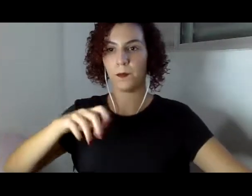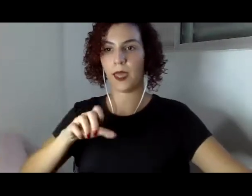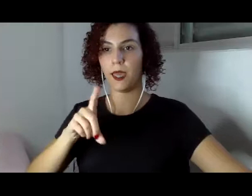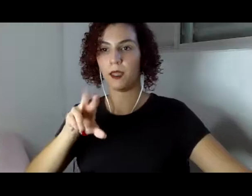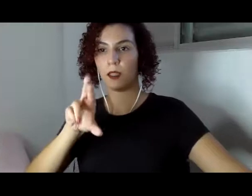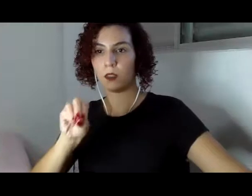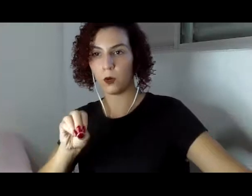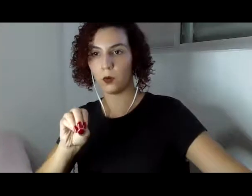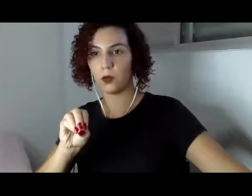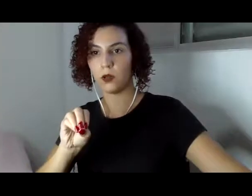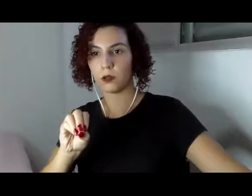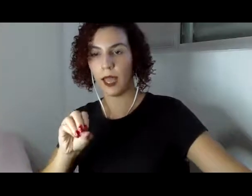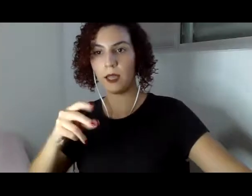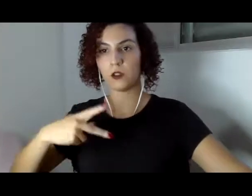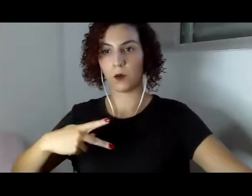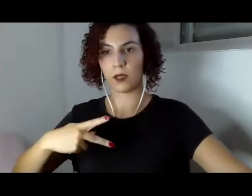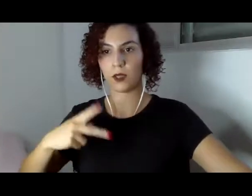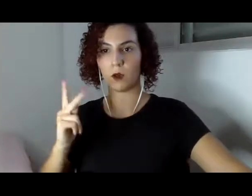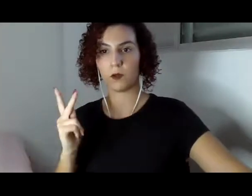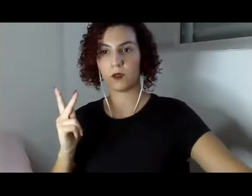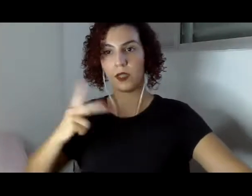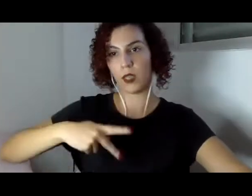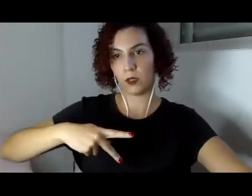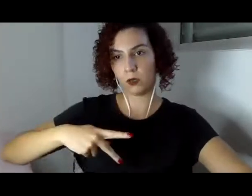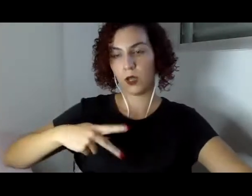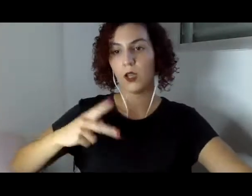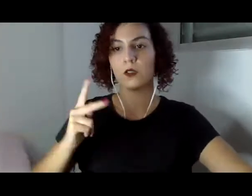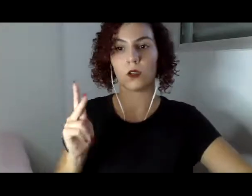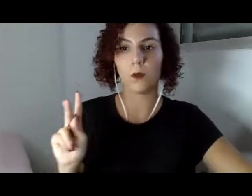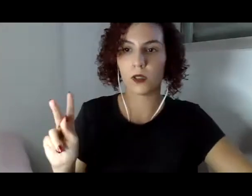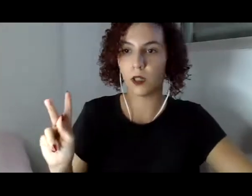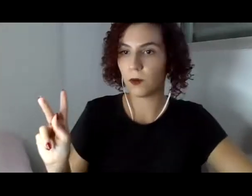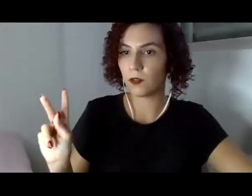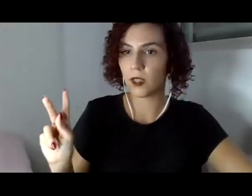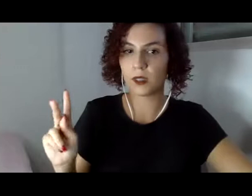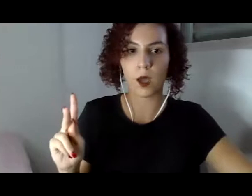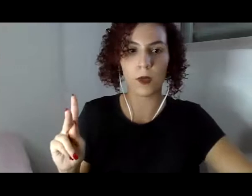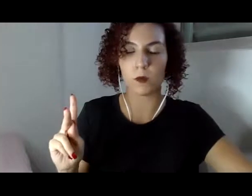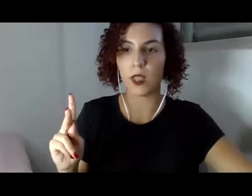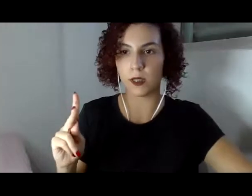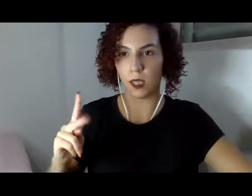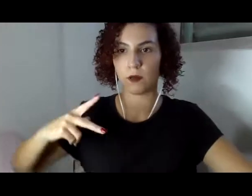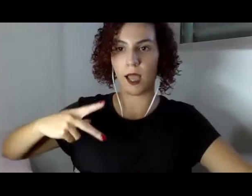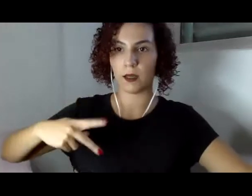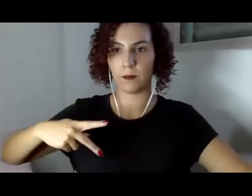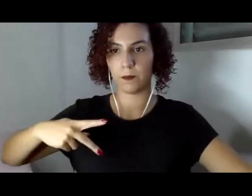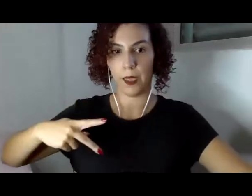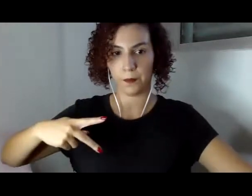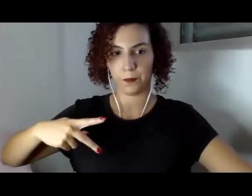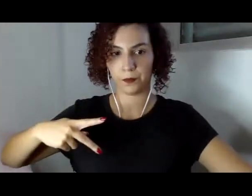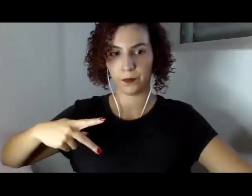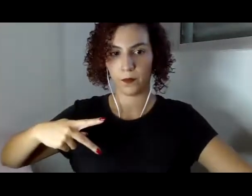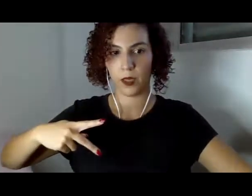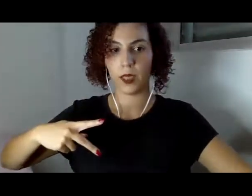Pedro, Pedro, tá? Eu já começo aqui, eu não preciso fazer isso. Só estou mostrando para vocês que é o mesmo desenho, tá?